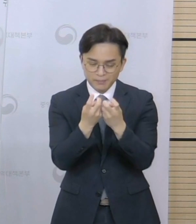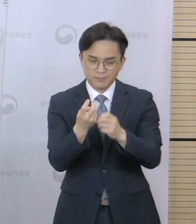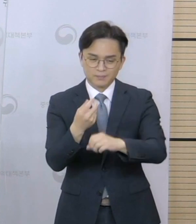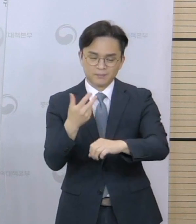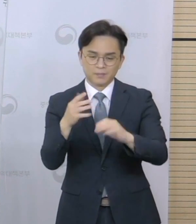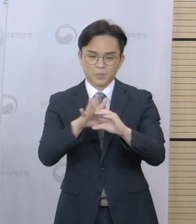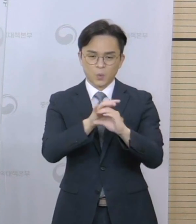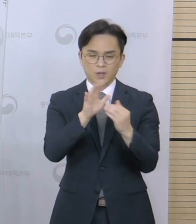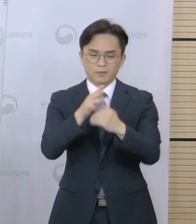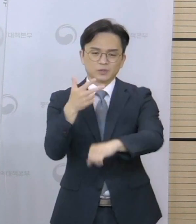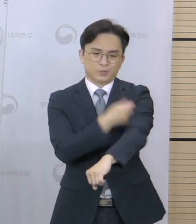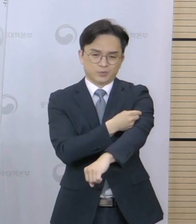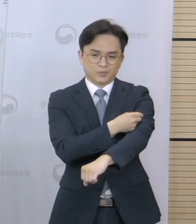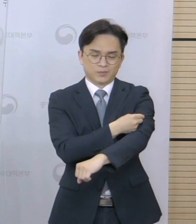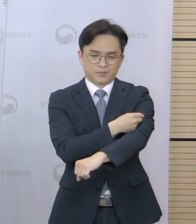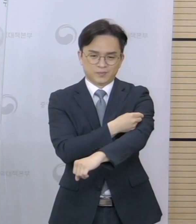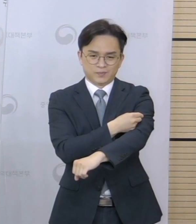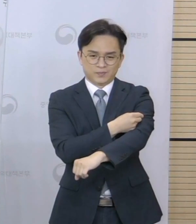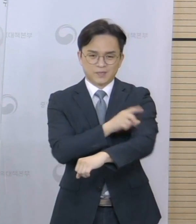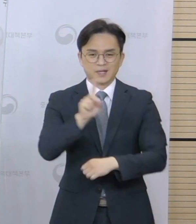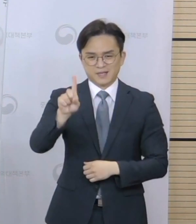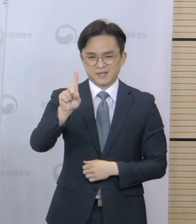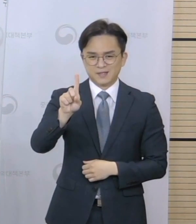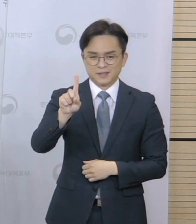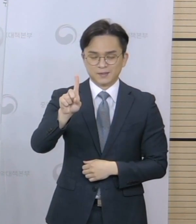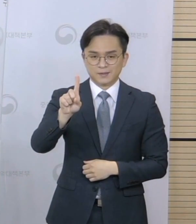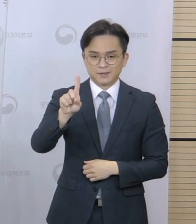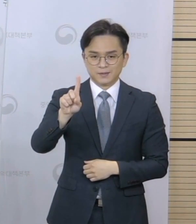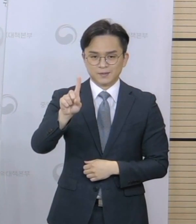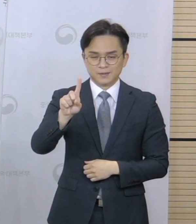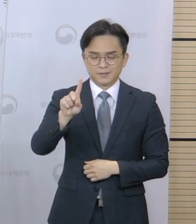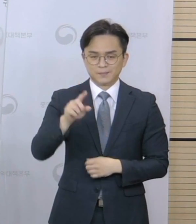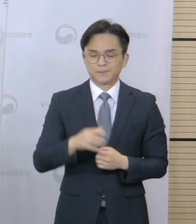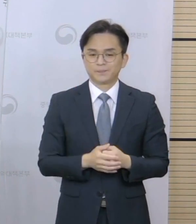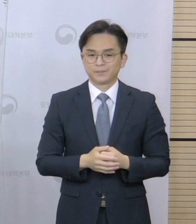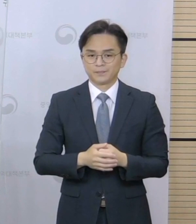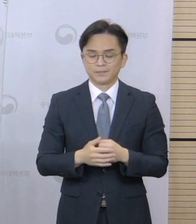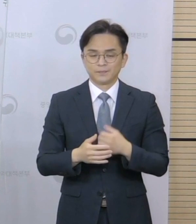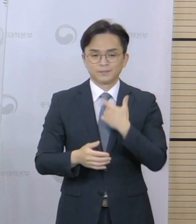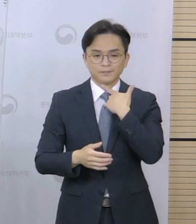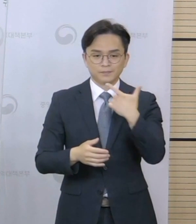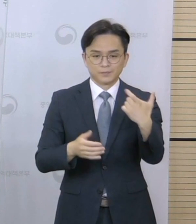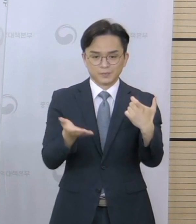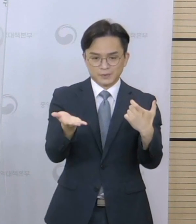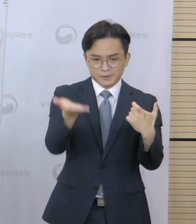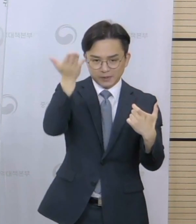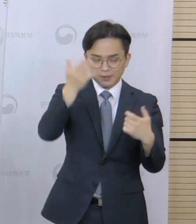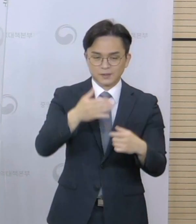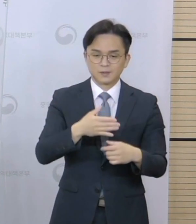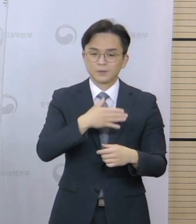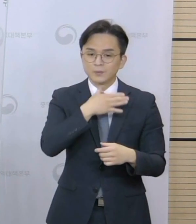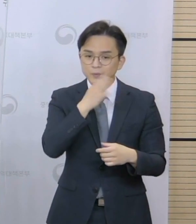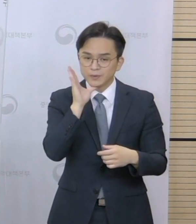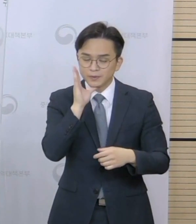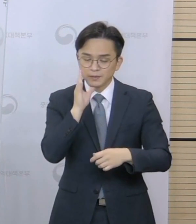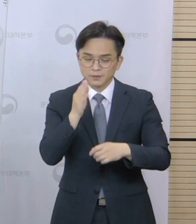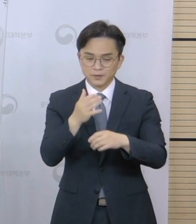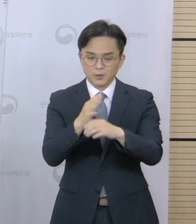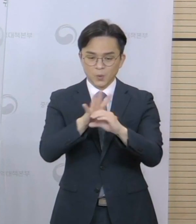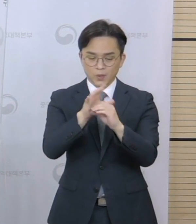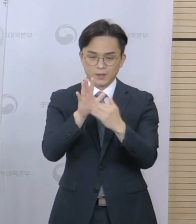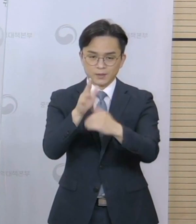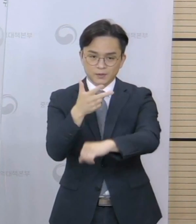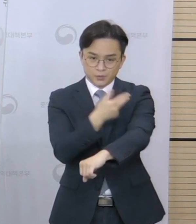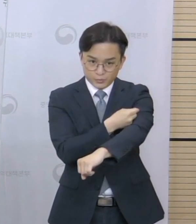오는 6월 3일까지 계속되는 그 60세 이상 어르신들의 예방접종 사전 예약을 꼭 살펴 주시고